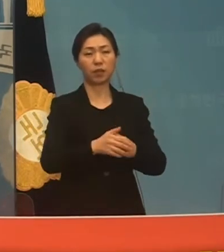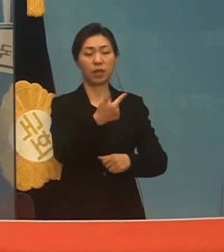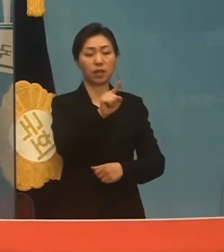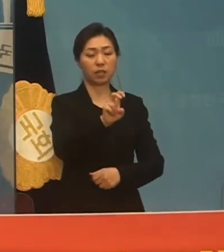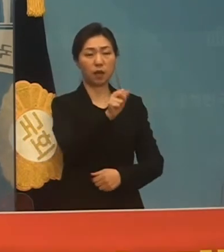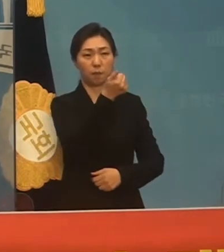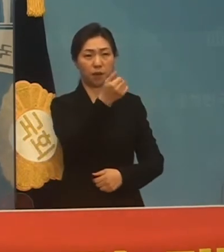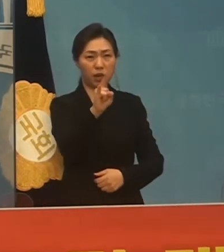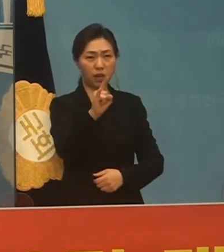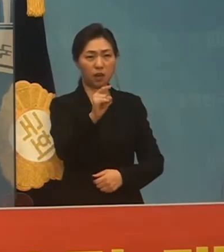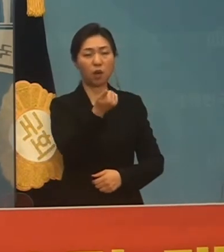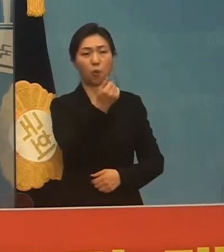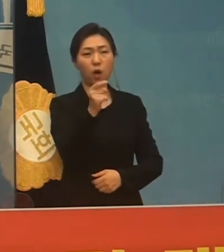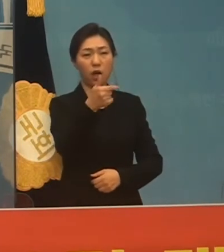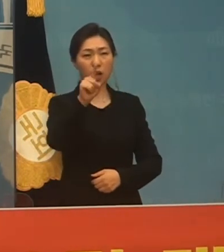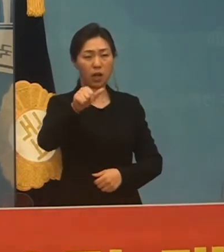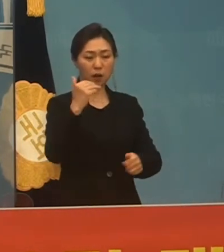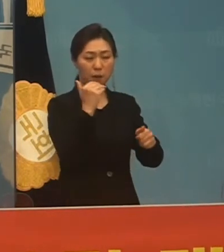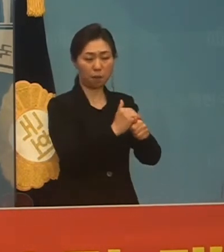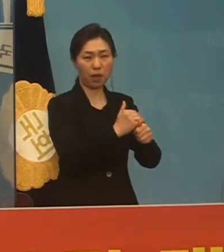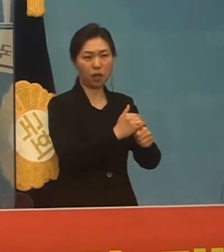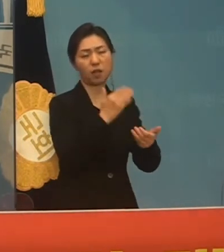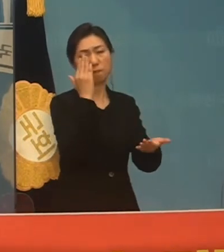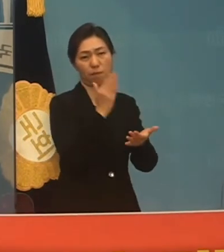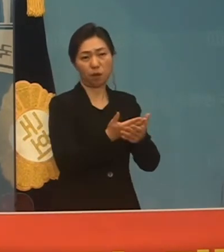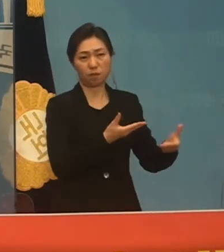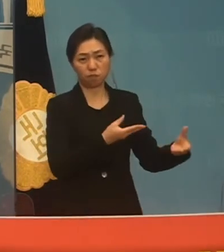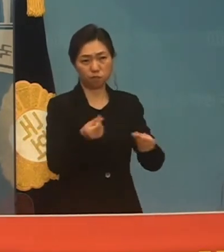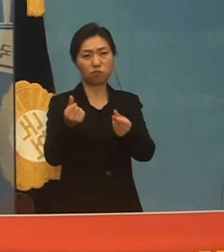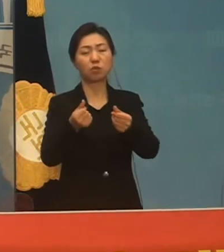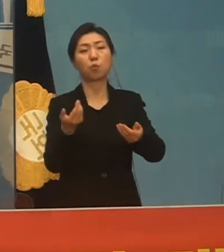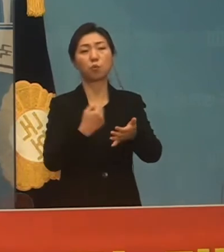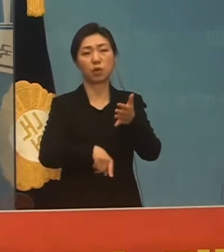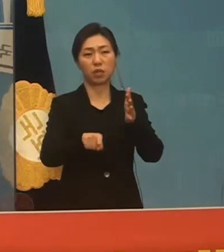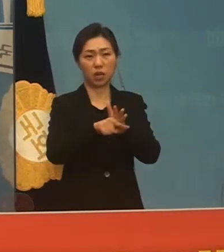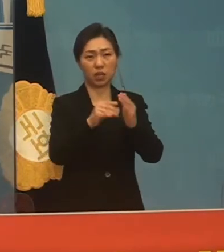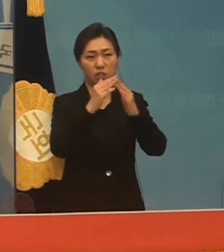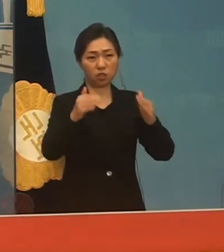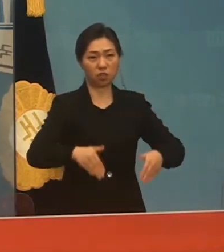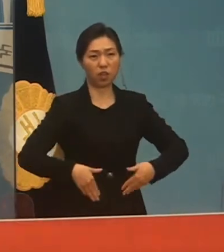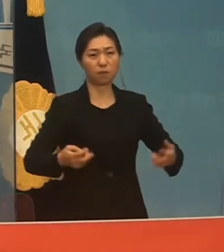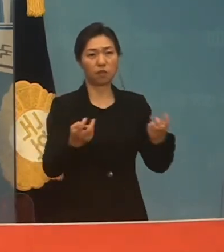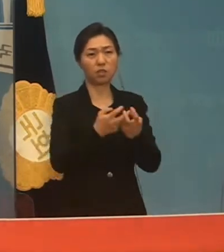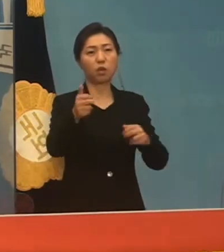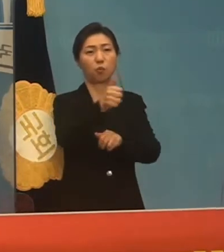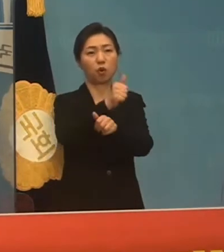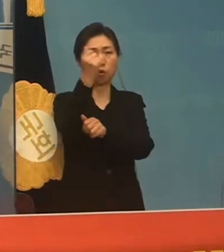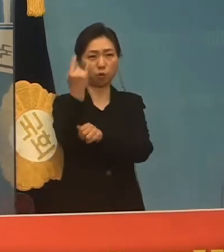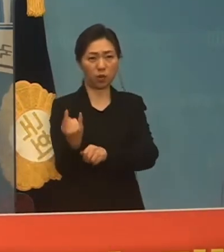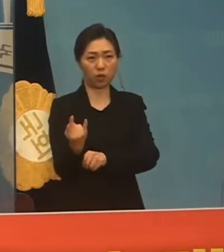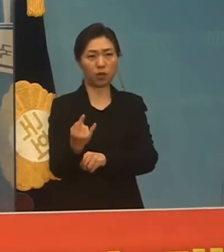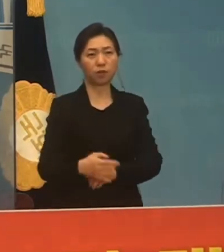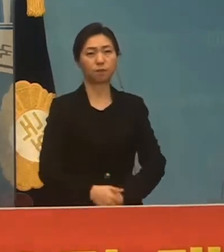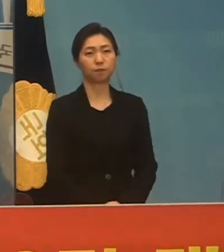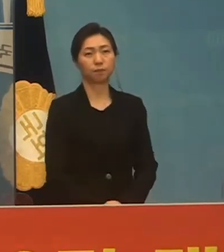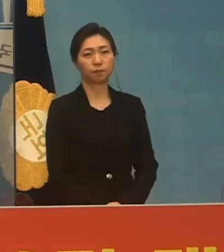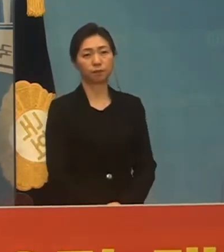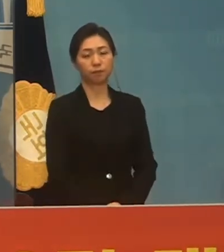만행 분쇄 및 비정규직 해고 노동자 고용 승계 정치를 위한 전남 대책위원회.